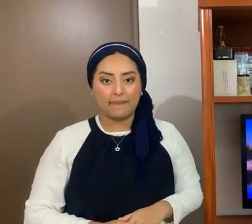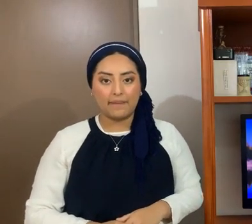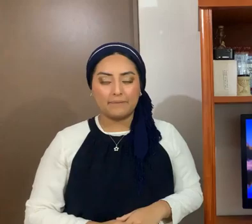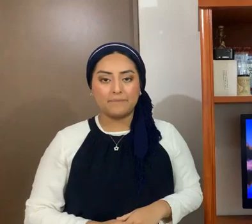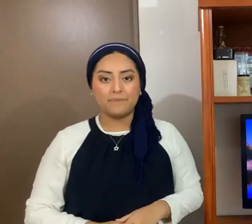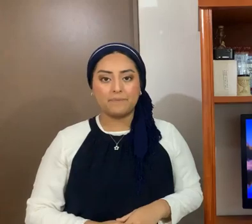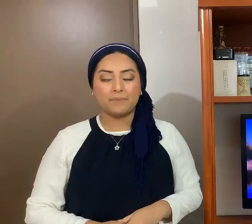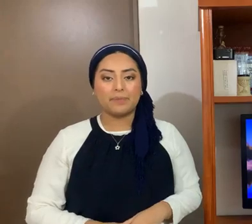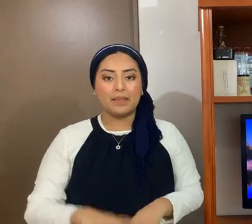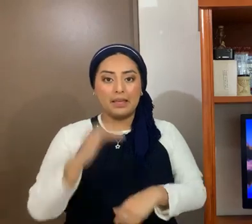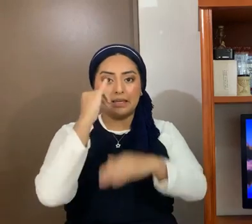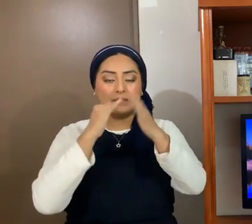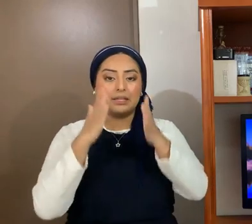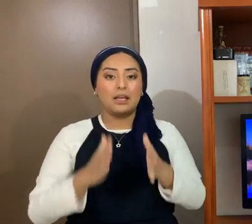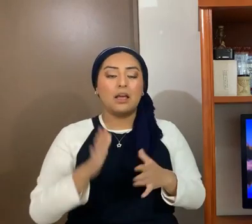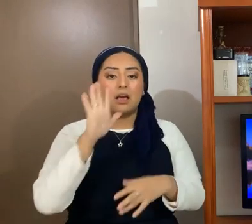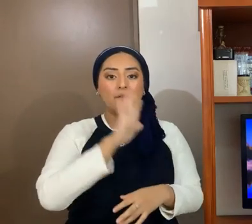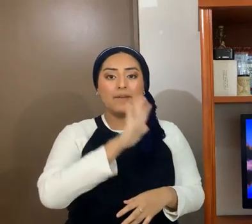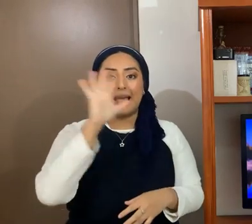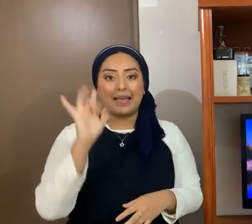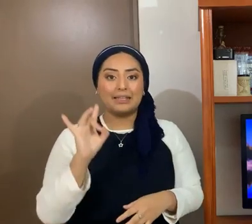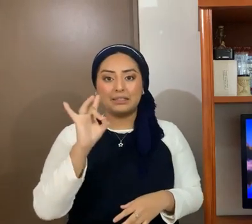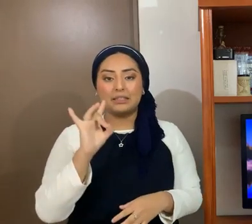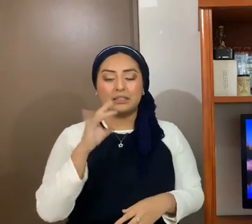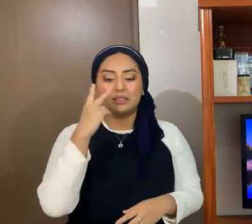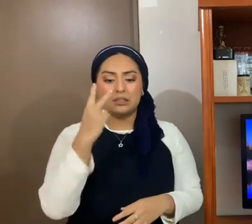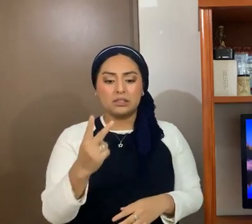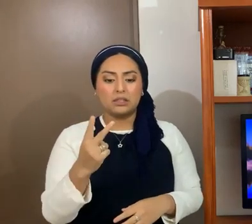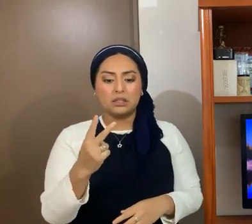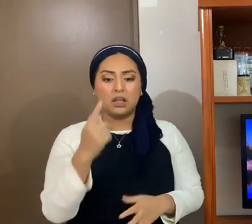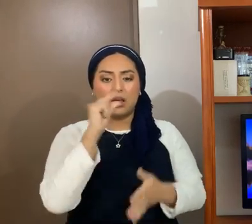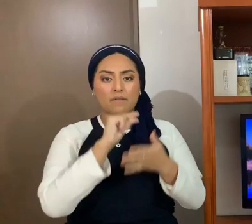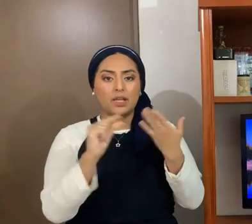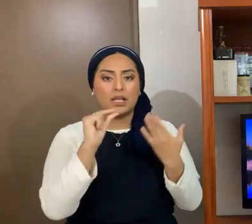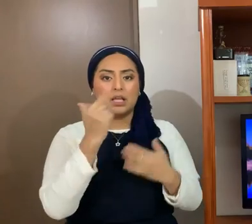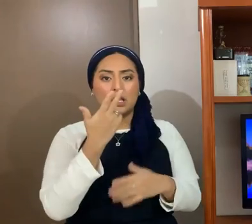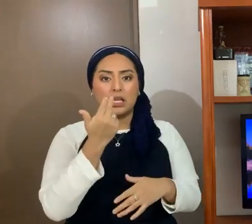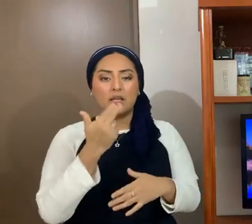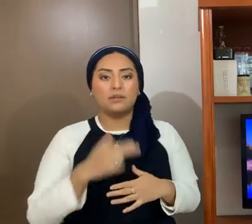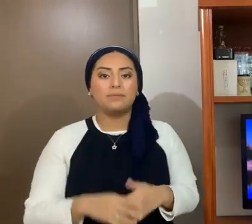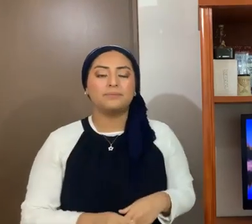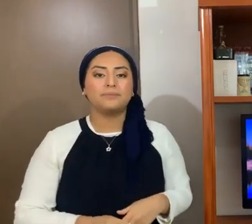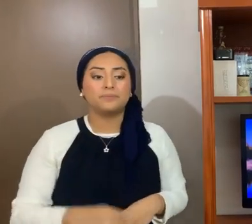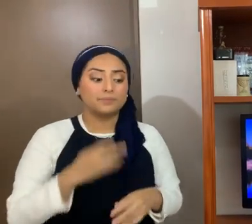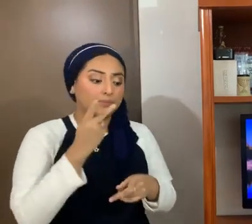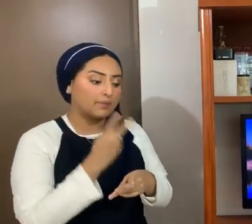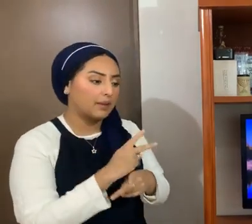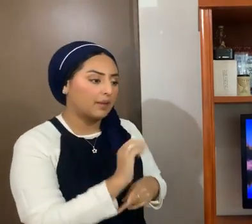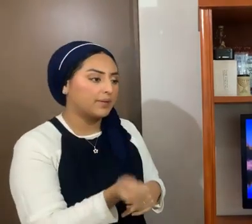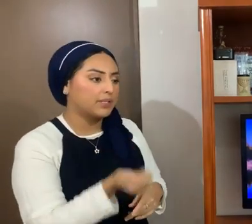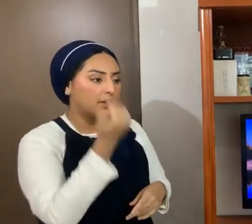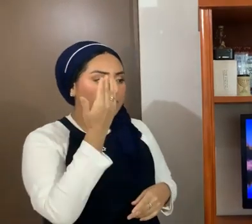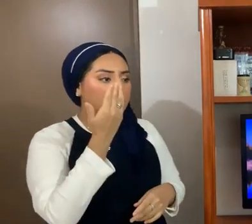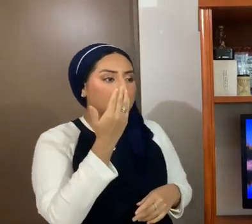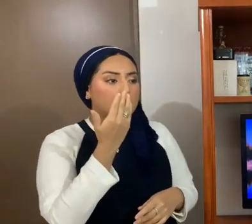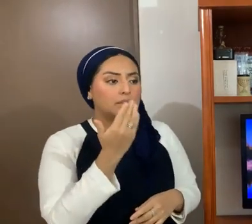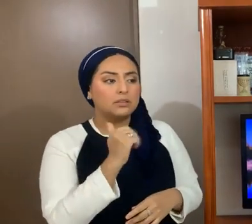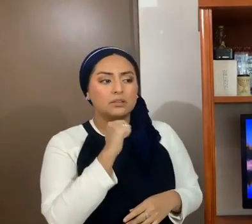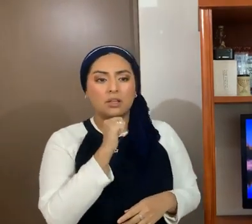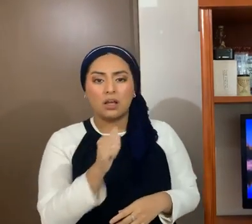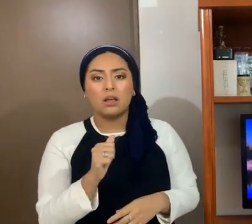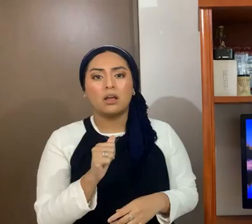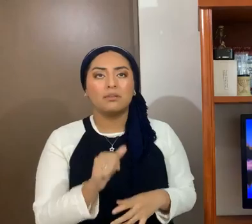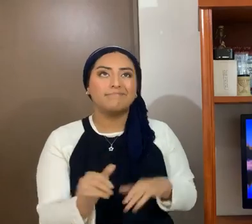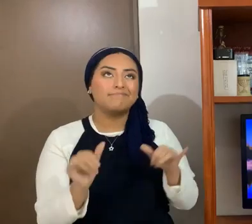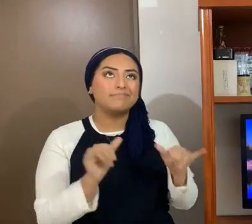los ajim. Isaías 58, vamos para allá, en el verso 13. El guardar el Shabbat no debe ser un